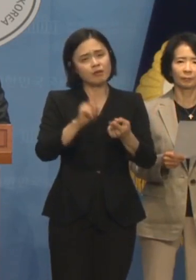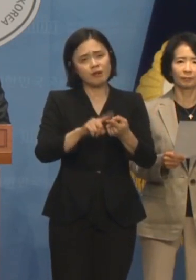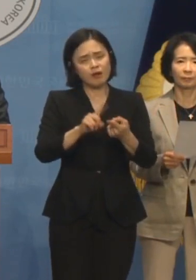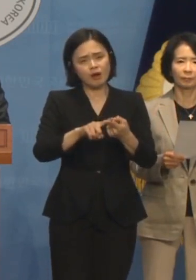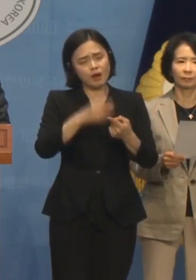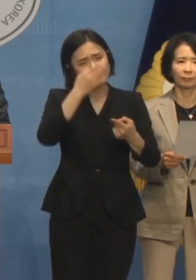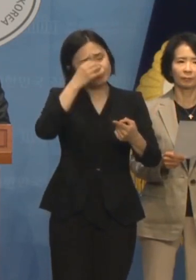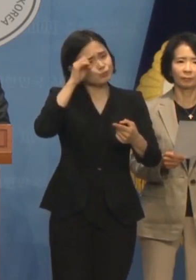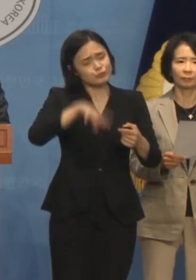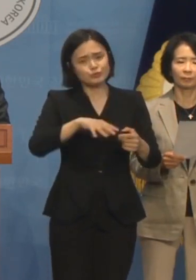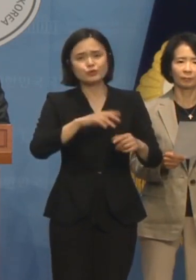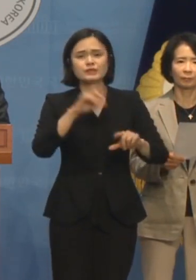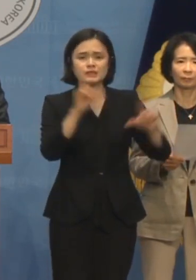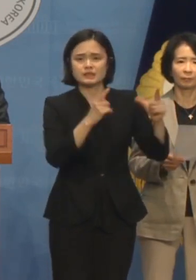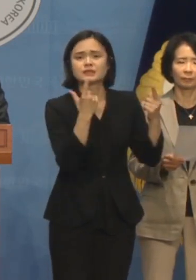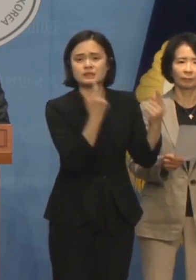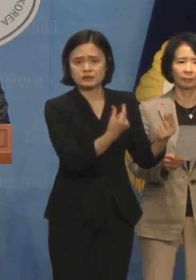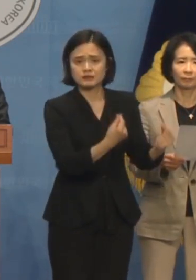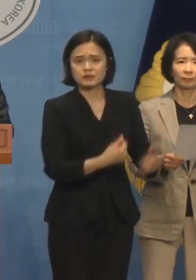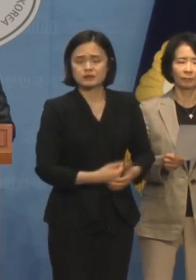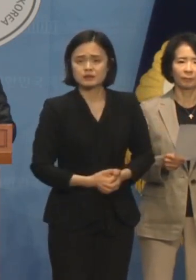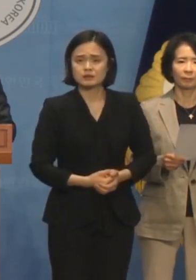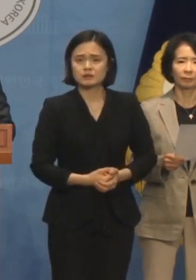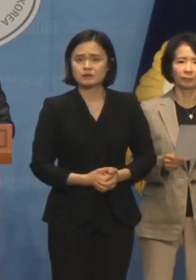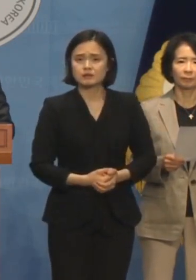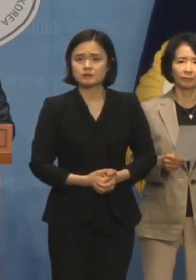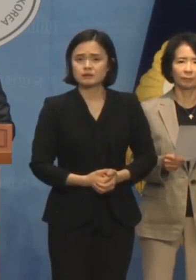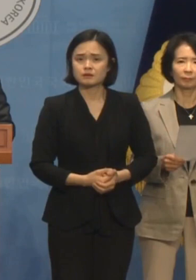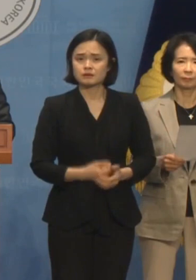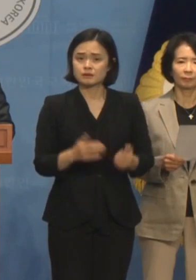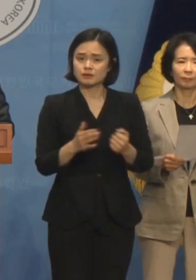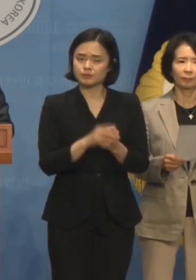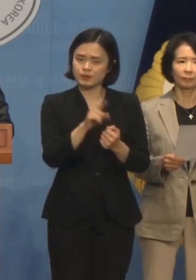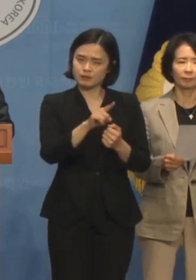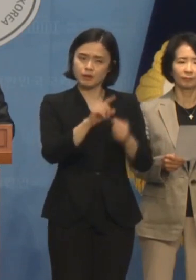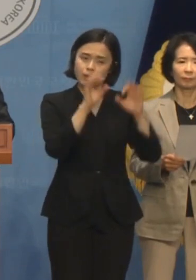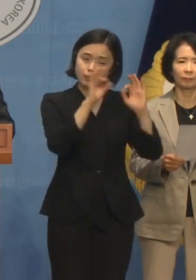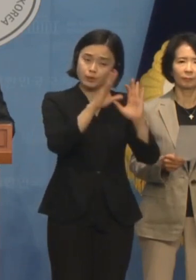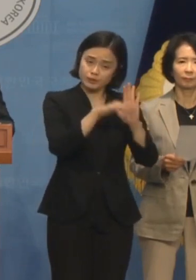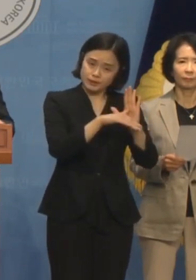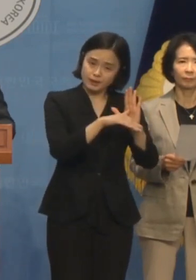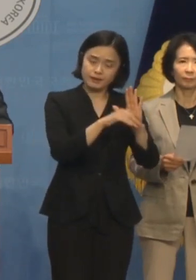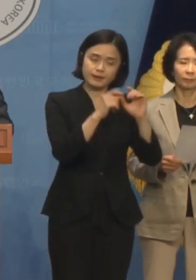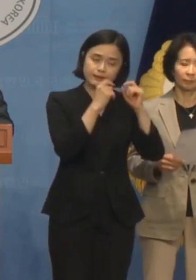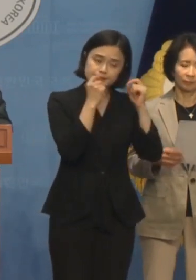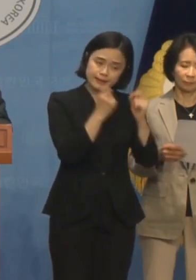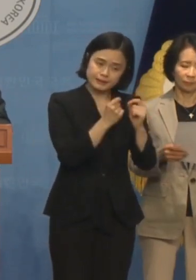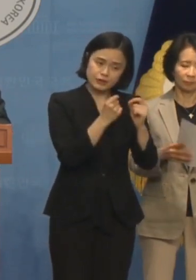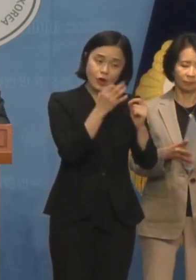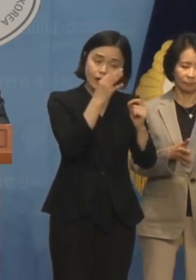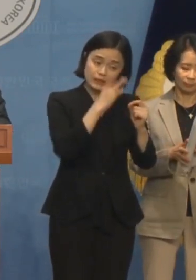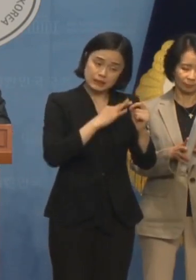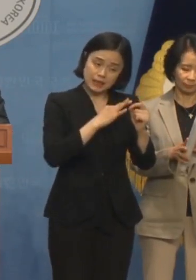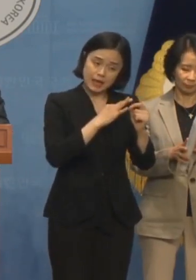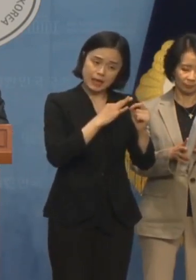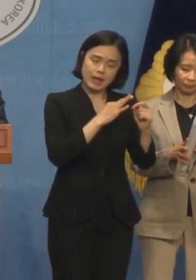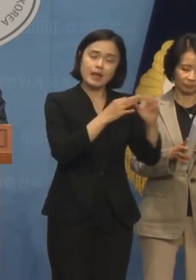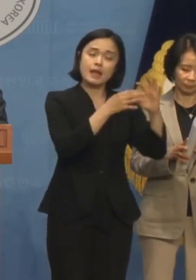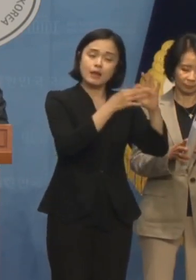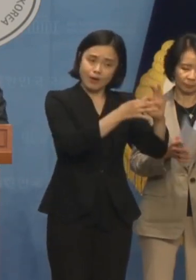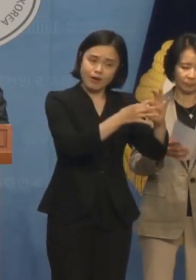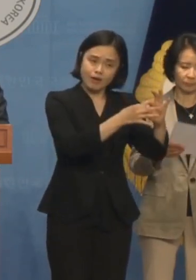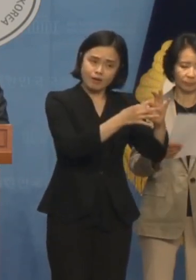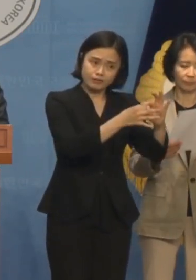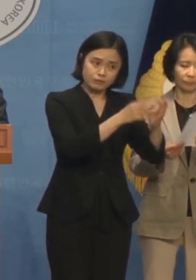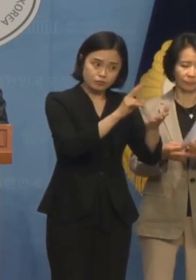당 소속 의원 이름을 거명하면서 사적 이해관계에 문제가 걸려있는 것처럼 왜곡했습니다. 지금